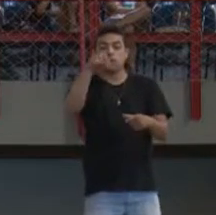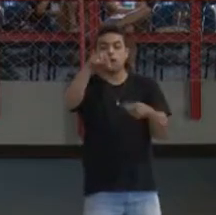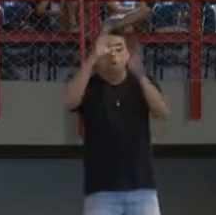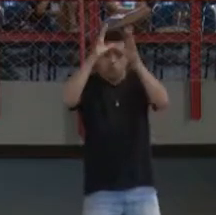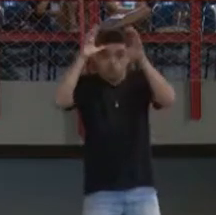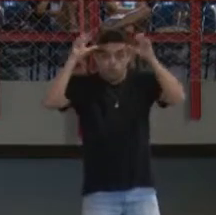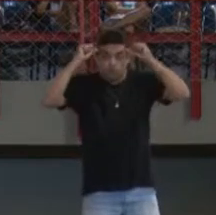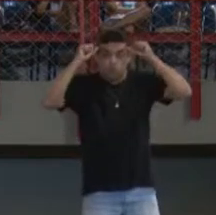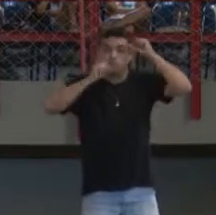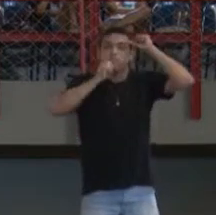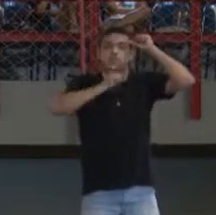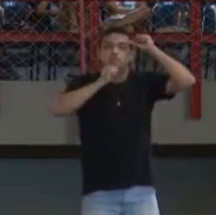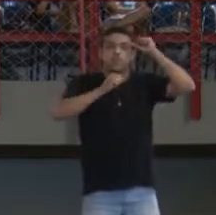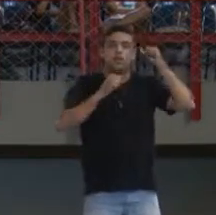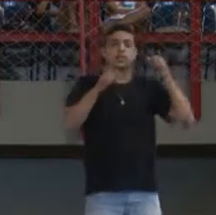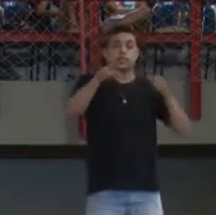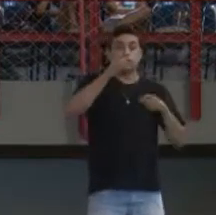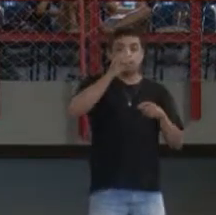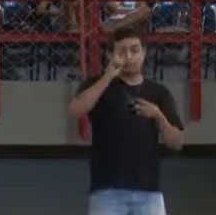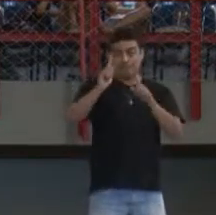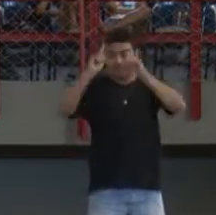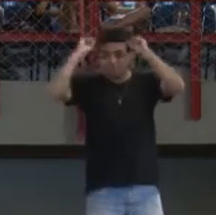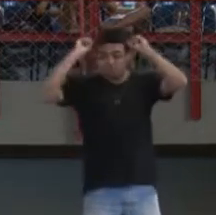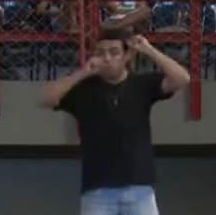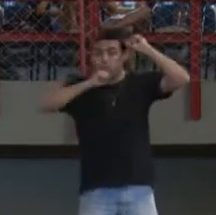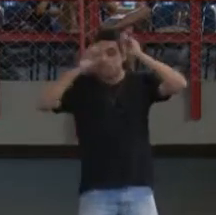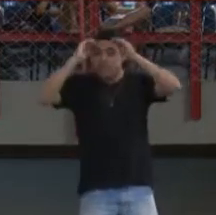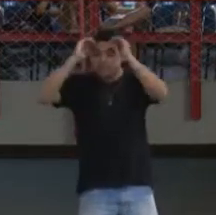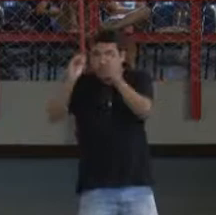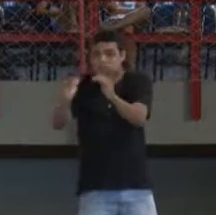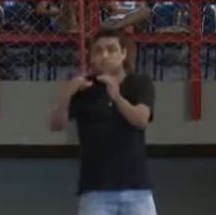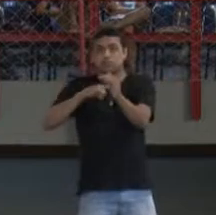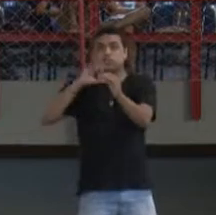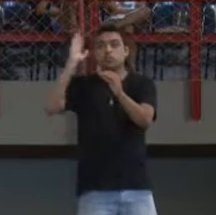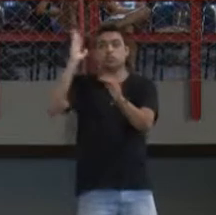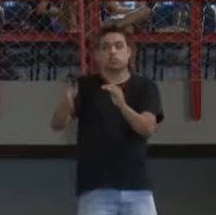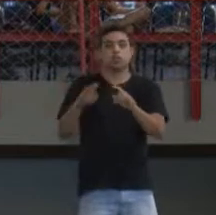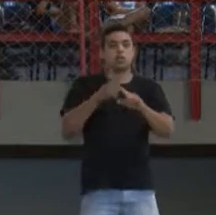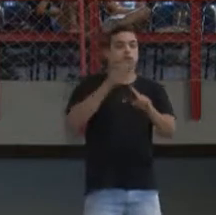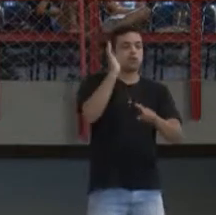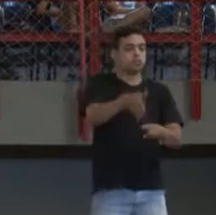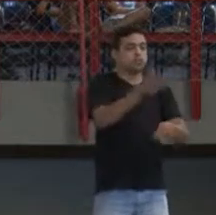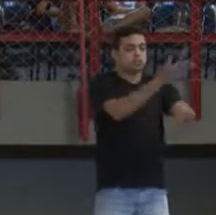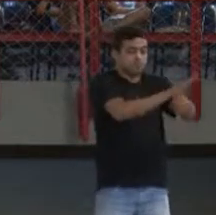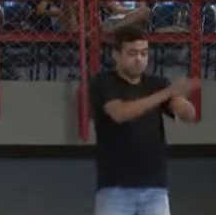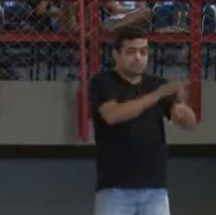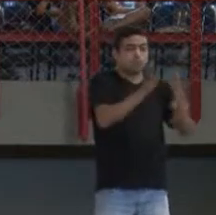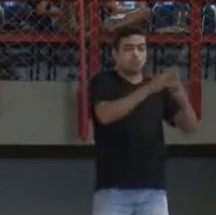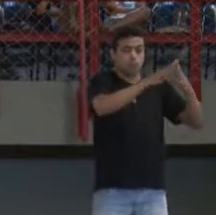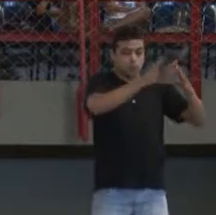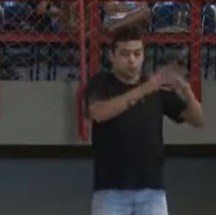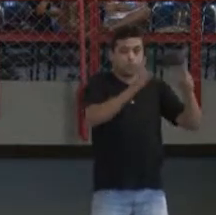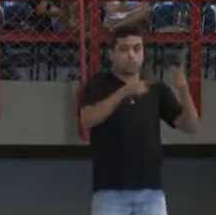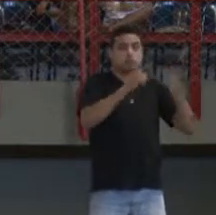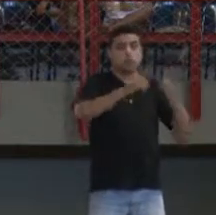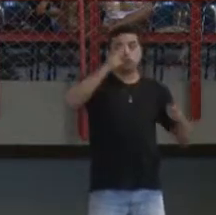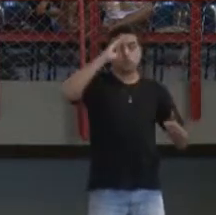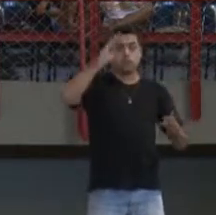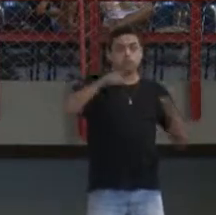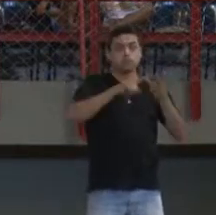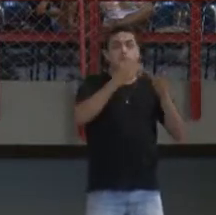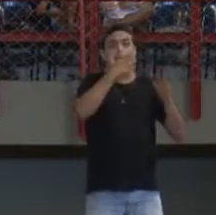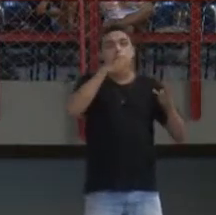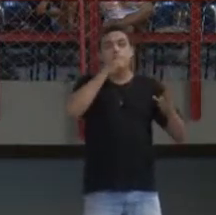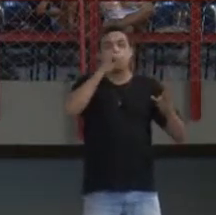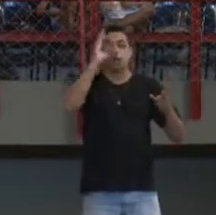Os velhos são valorizados na Grécia? Sim, porque ele já fez educação militar, já foi soldado, já foi